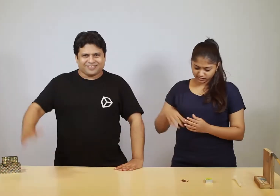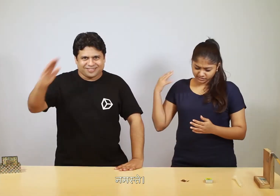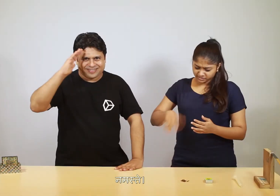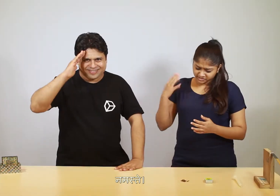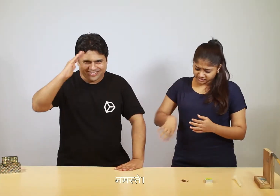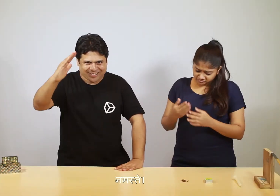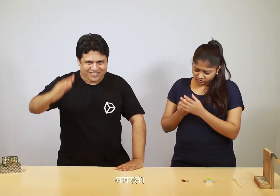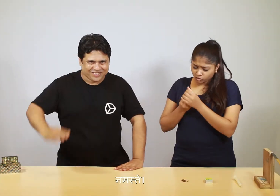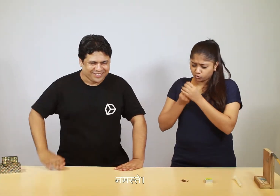नमस्ते। हुँ?